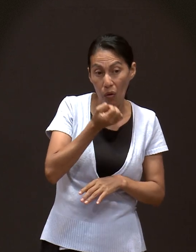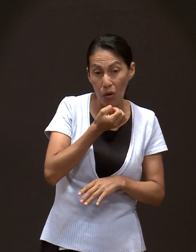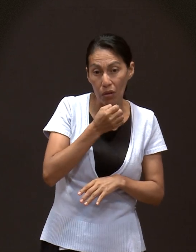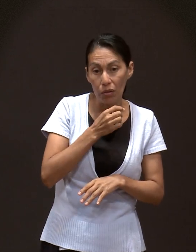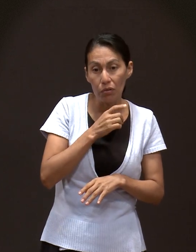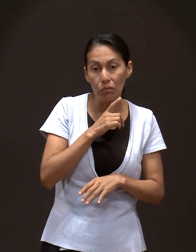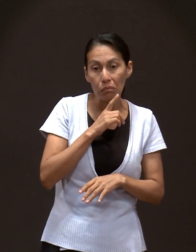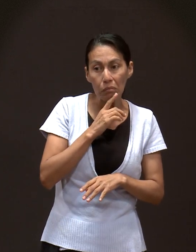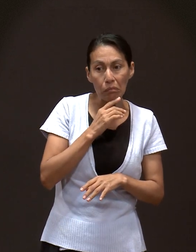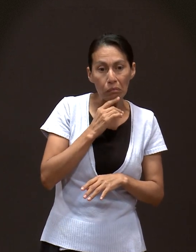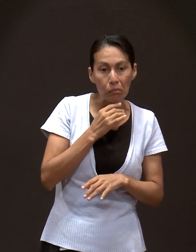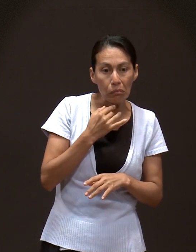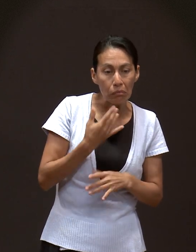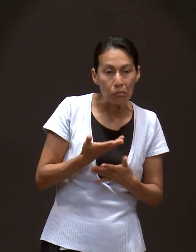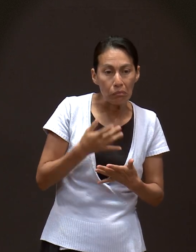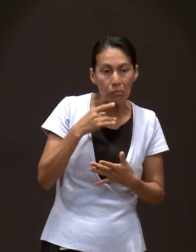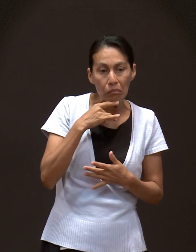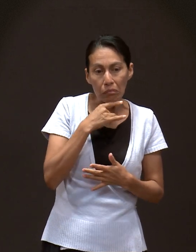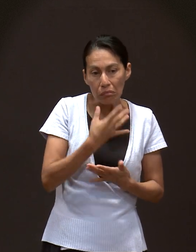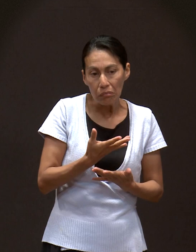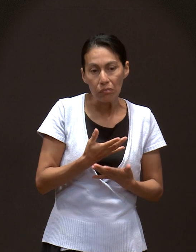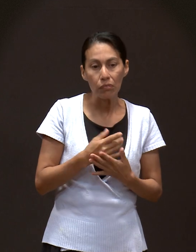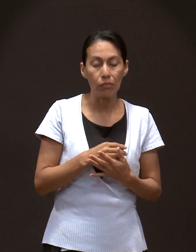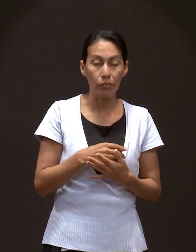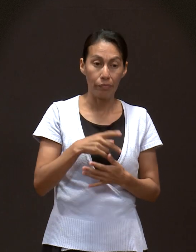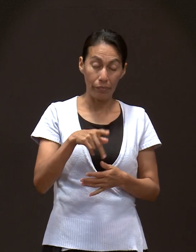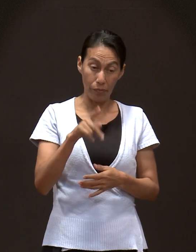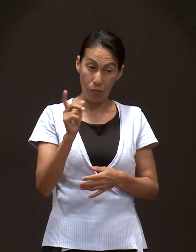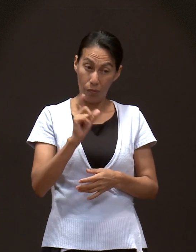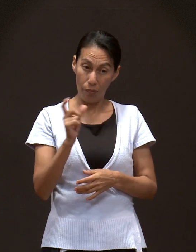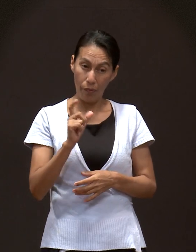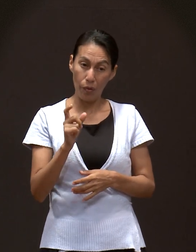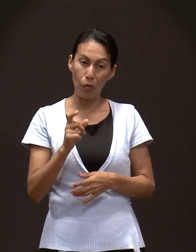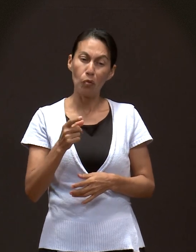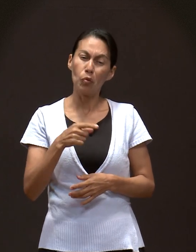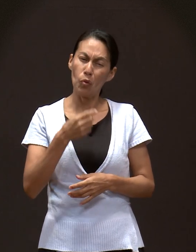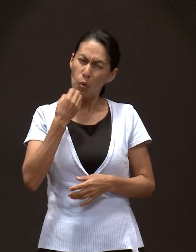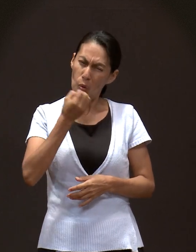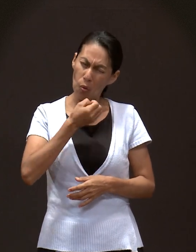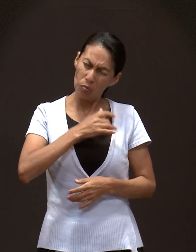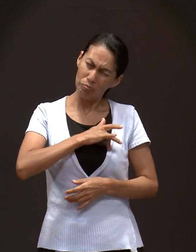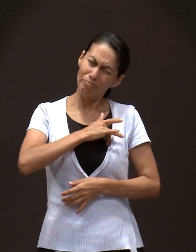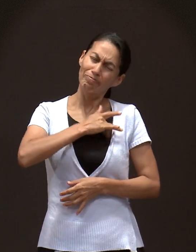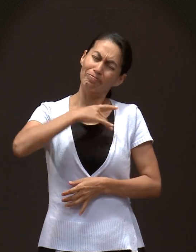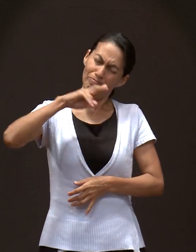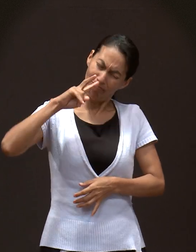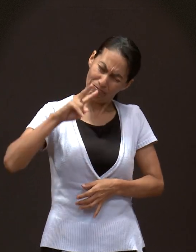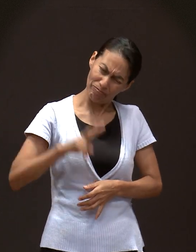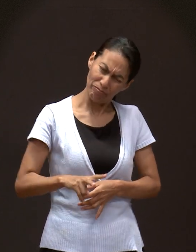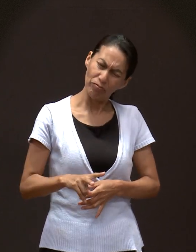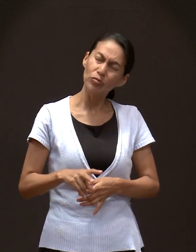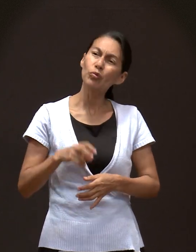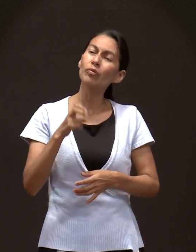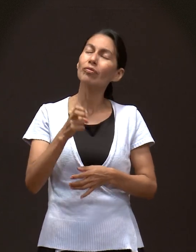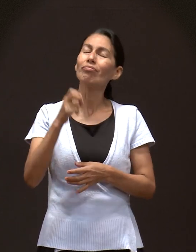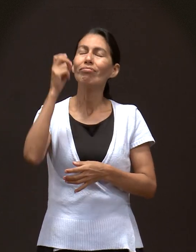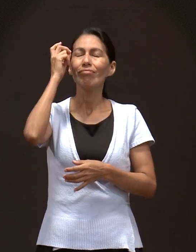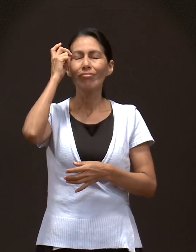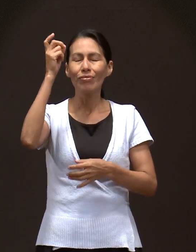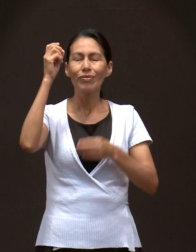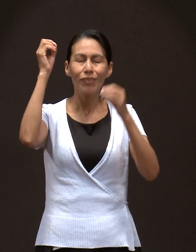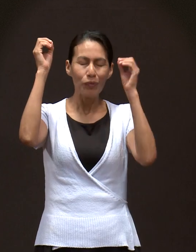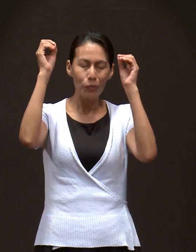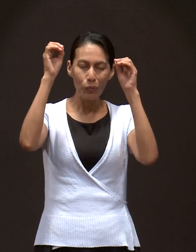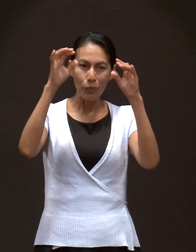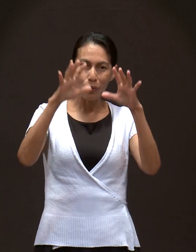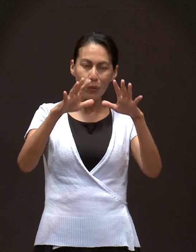para afuera. Cuando de corazón perseveras y deseas que Dios sea glorificado con